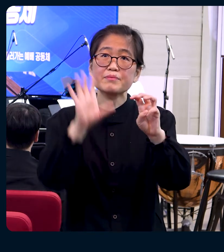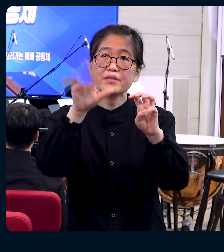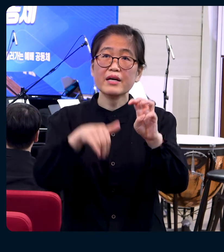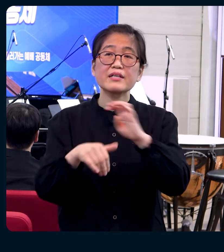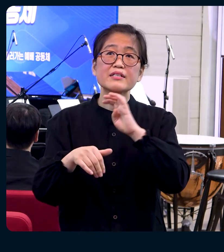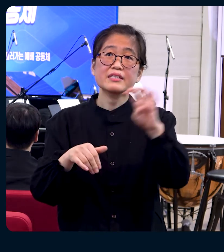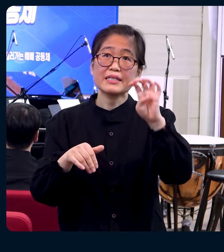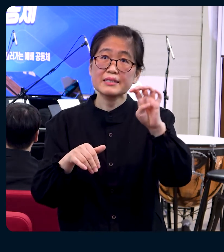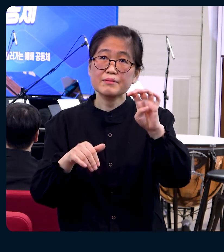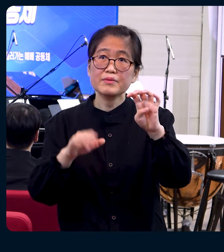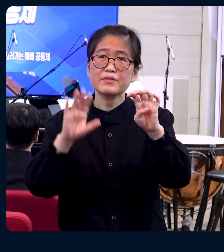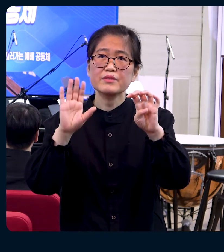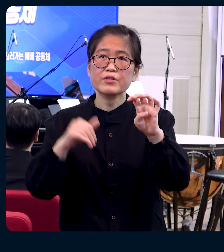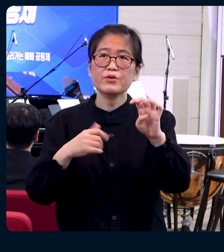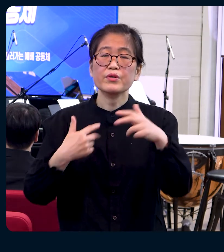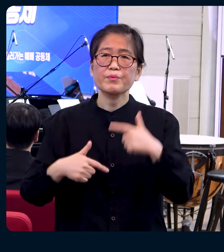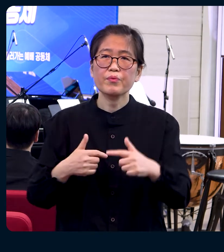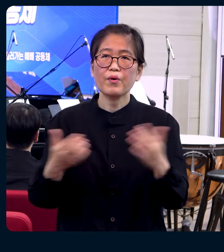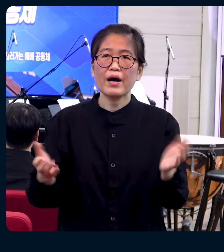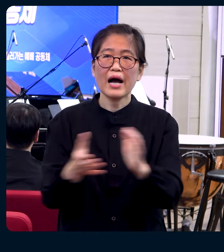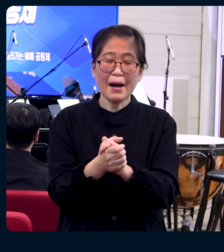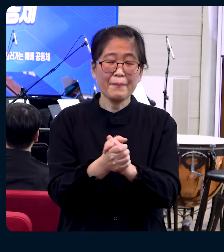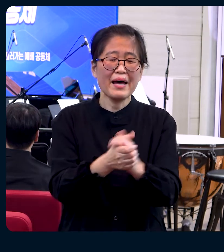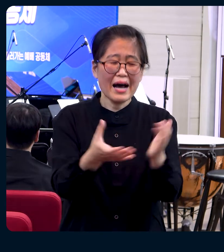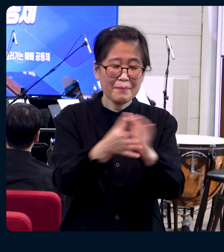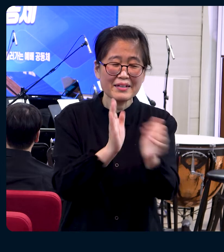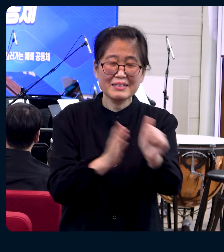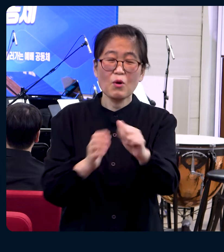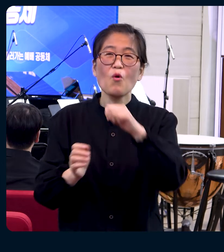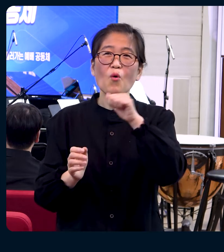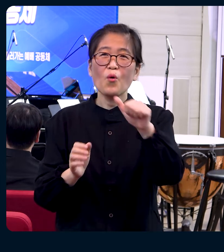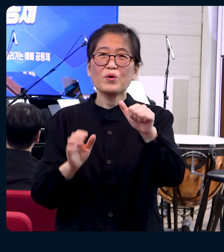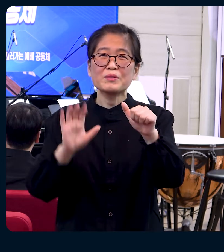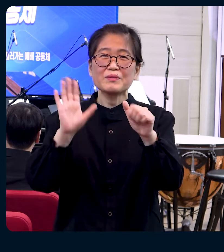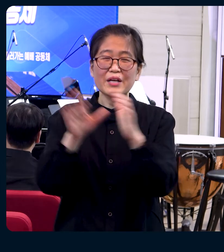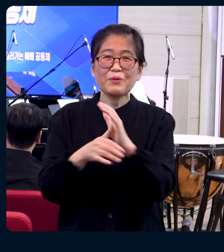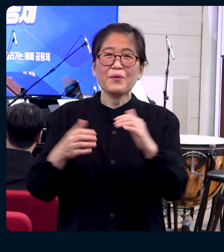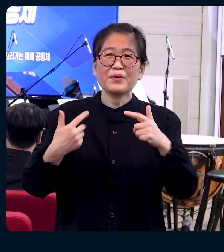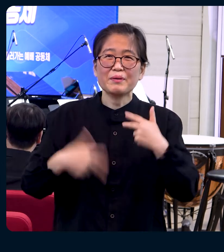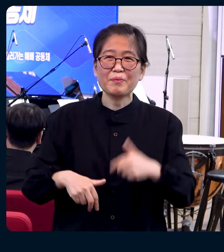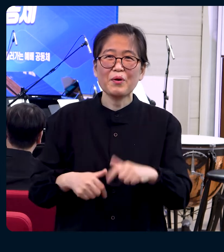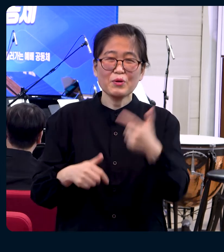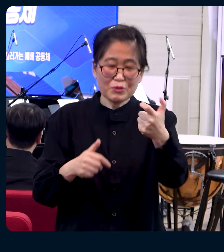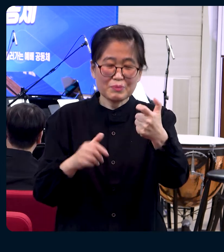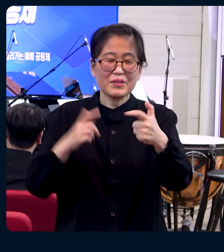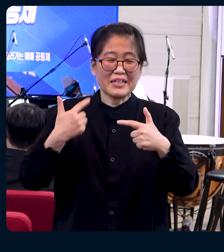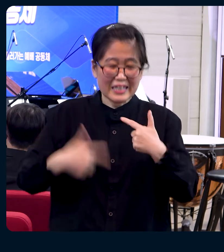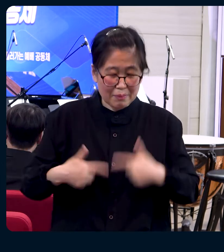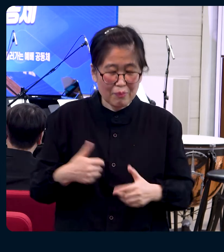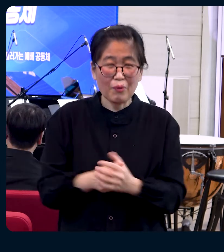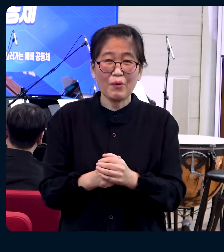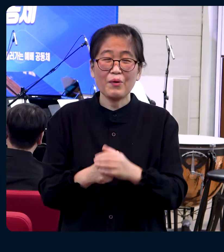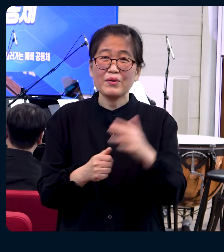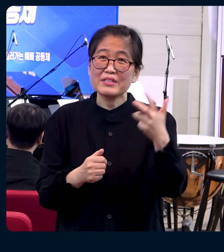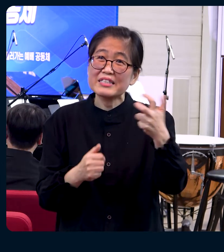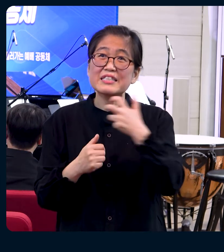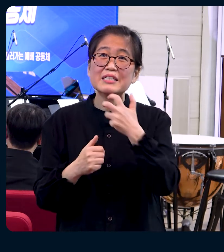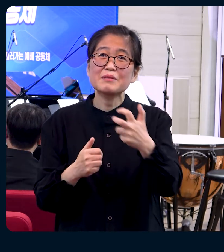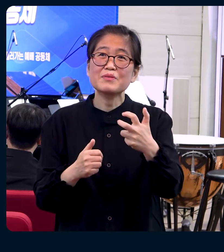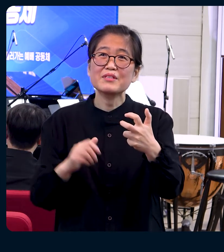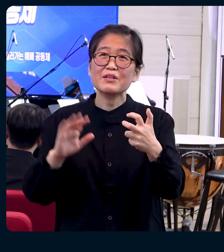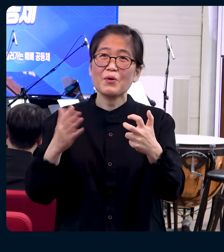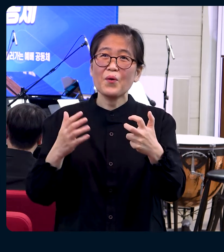기쁘고 40이 돼도 기쁘고, 아멘 할 때까지 하는 거예요. 50이 돼도 기쁘고 60이 돼도